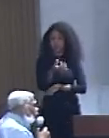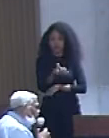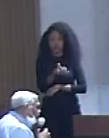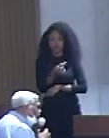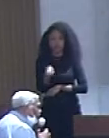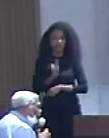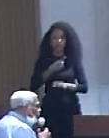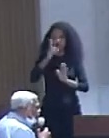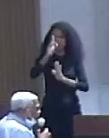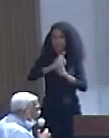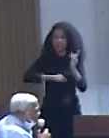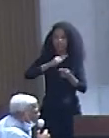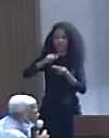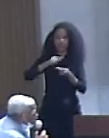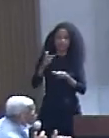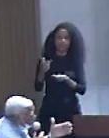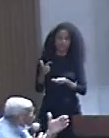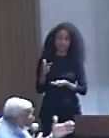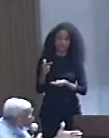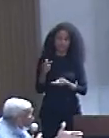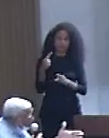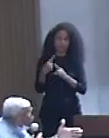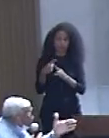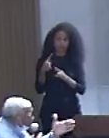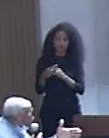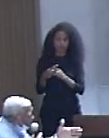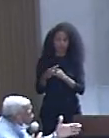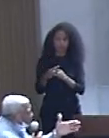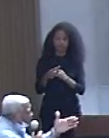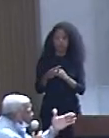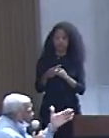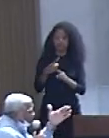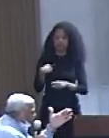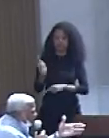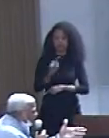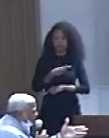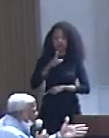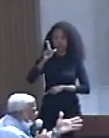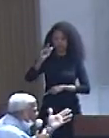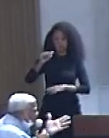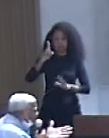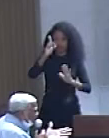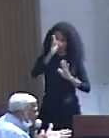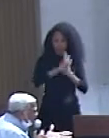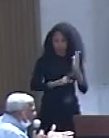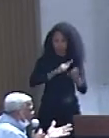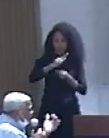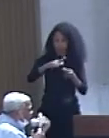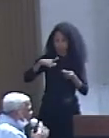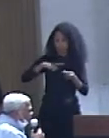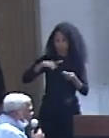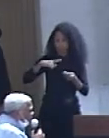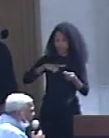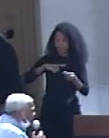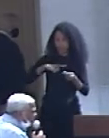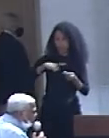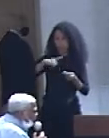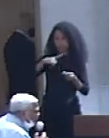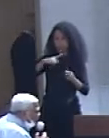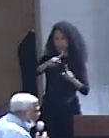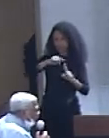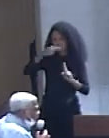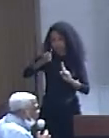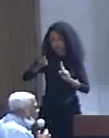a fazer greve, porque só passamos a ser, ter direito a fazer greve depois que